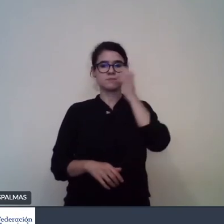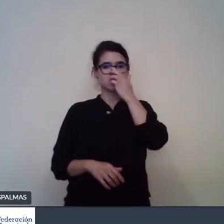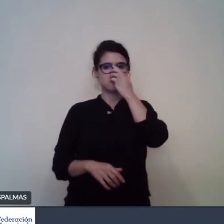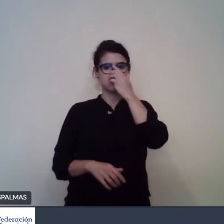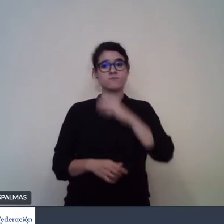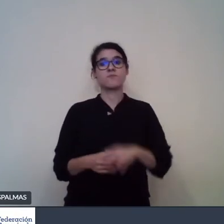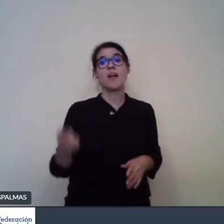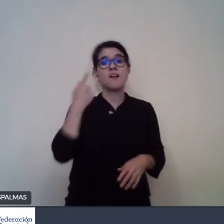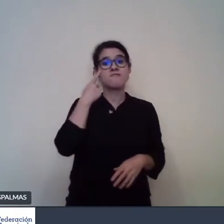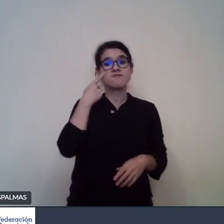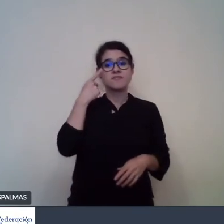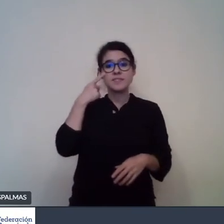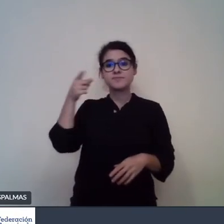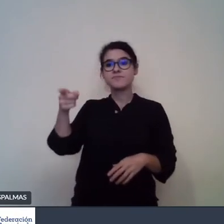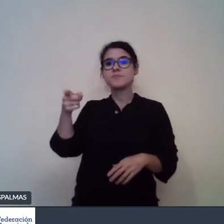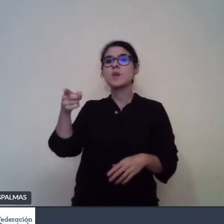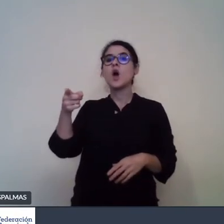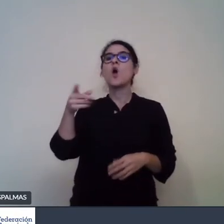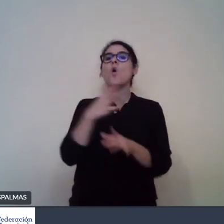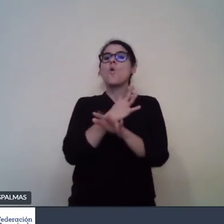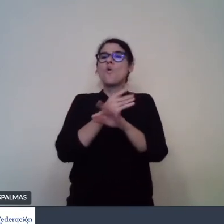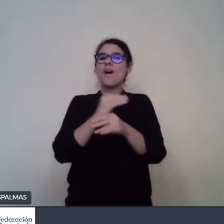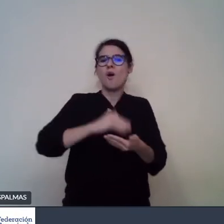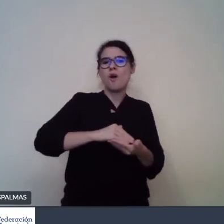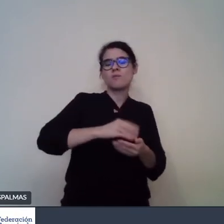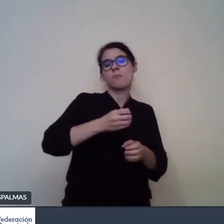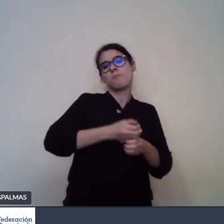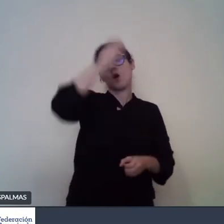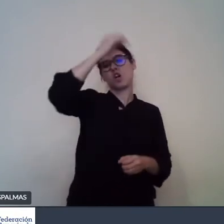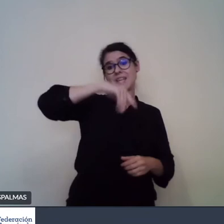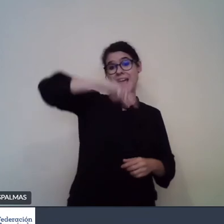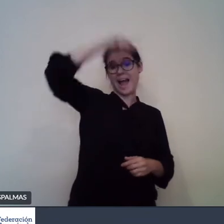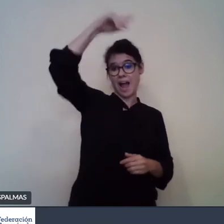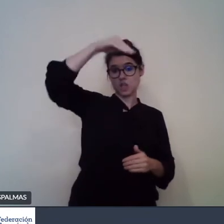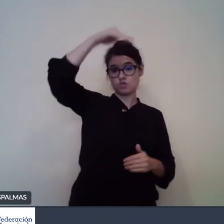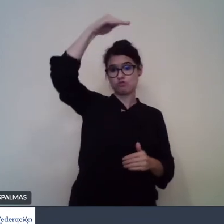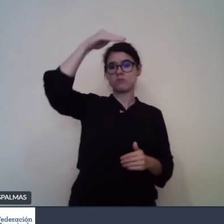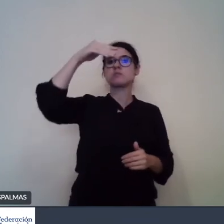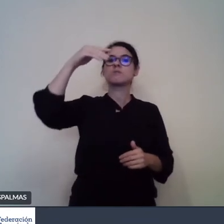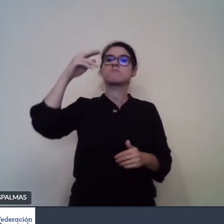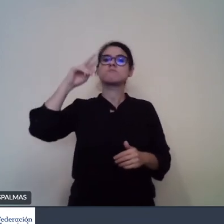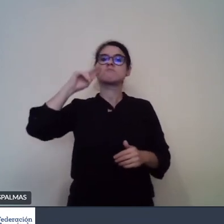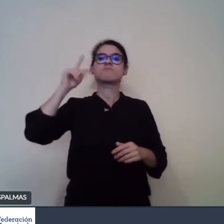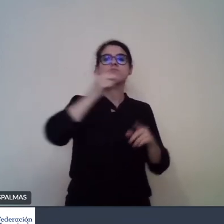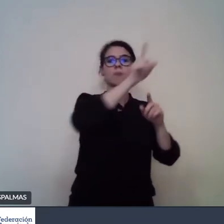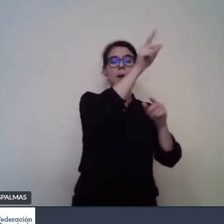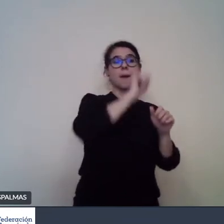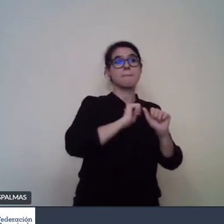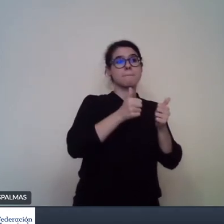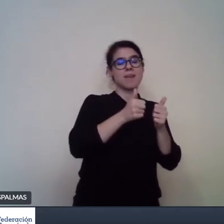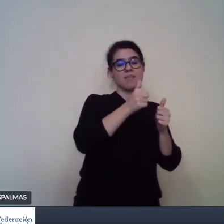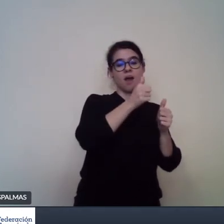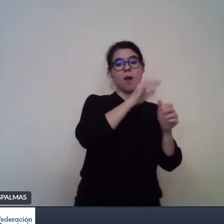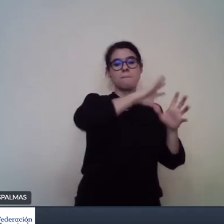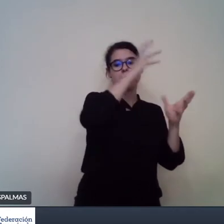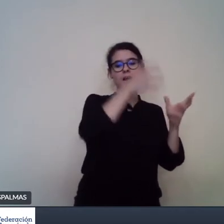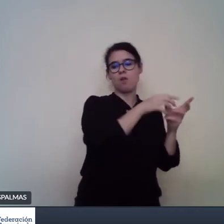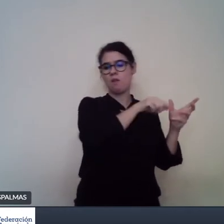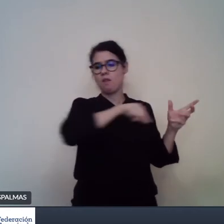Fijaros el jugador de poste alto, cómo va desde esa situación de poste alto, cuando el balón entra en poste bajo, cómo va a jugar ese tipo de